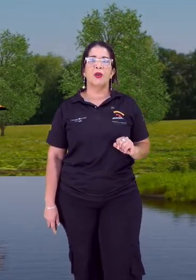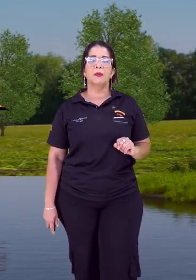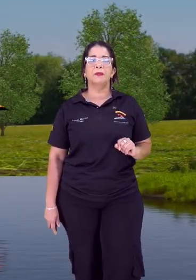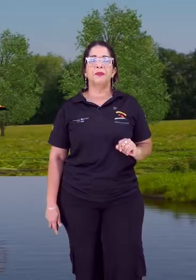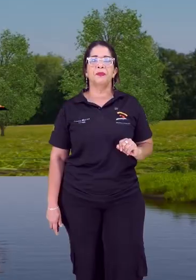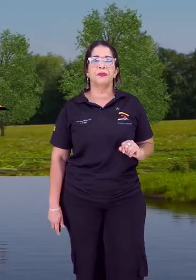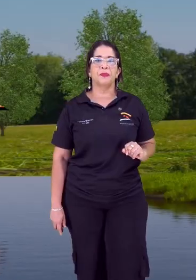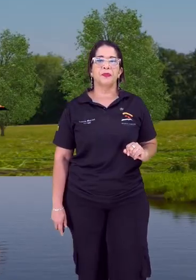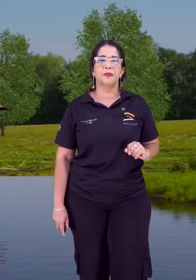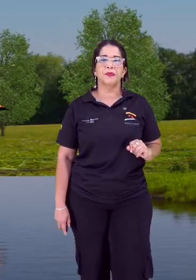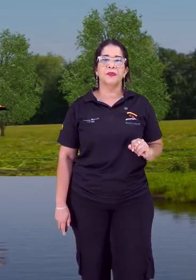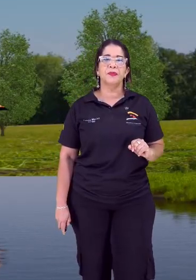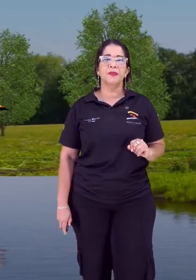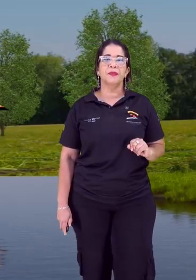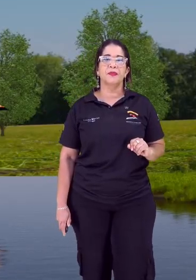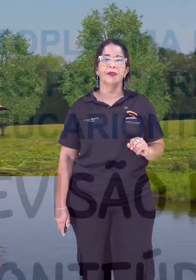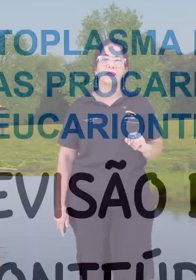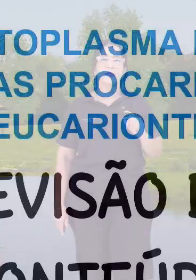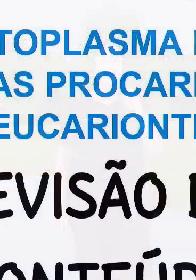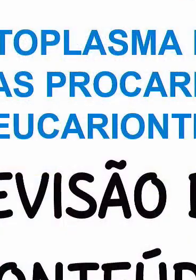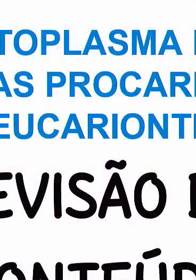aí, diretor.